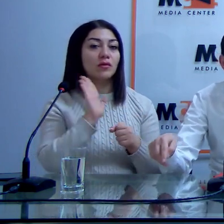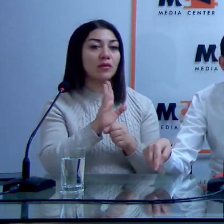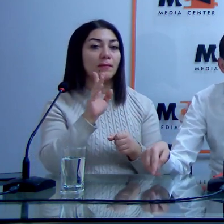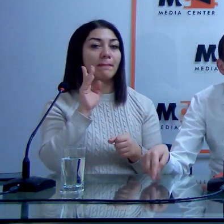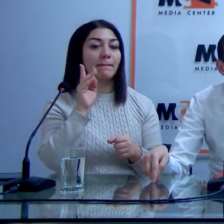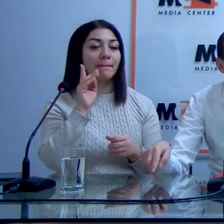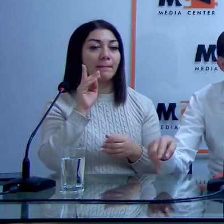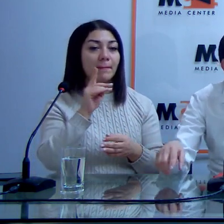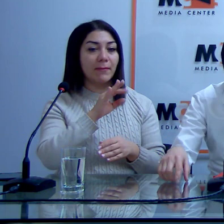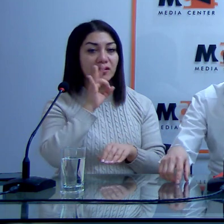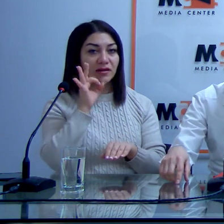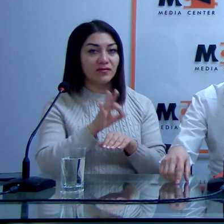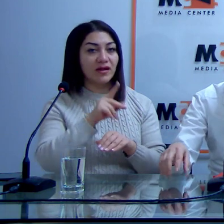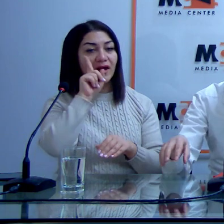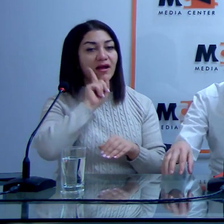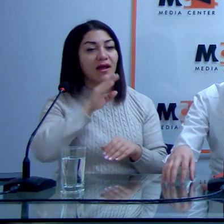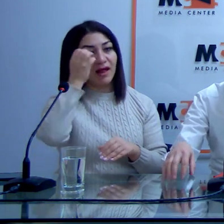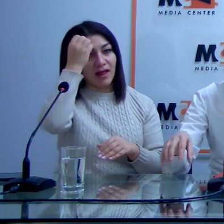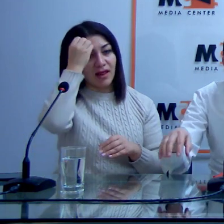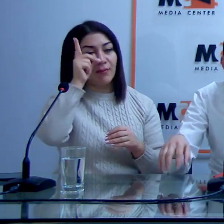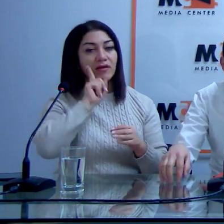խալամետ